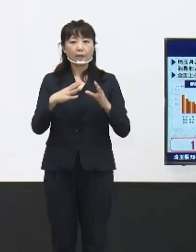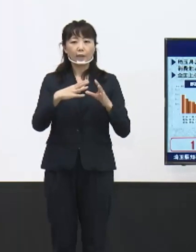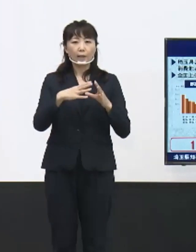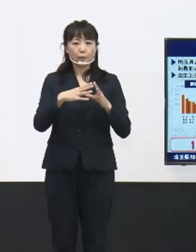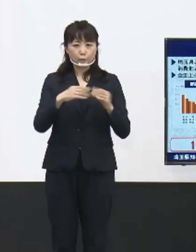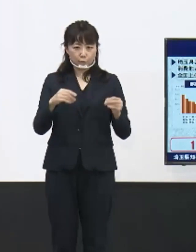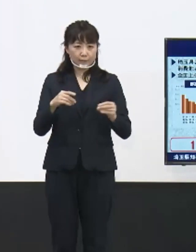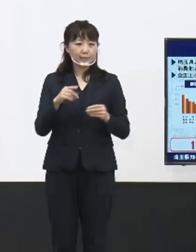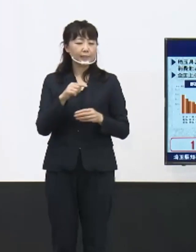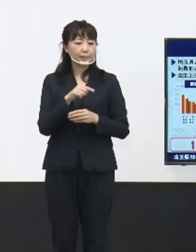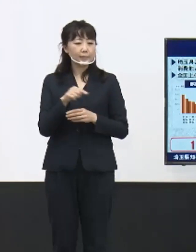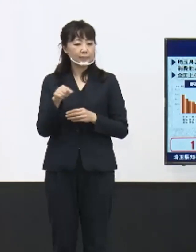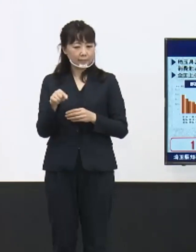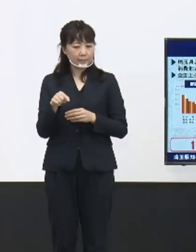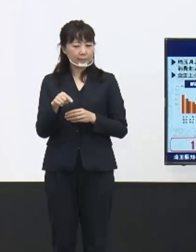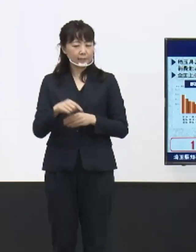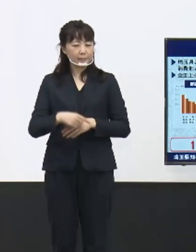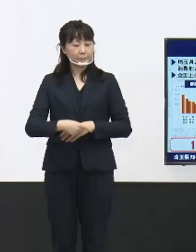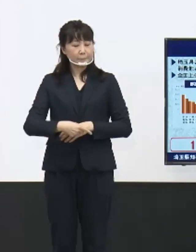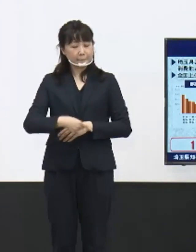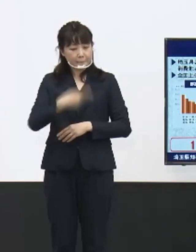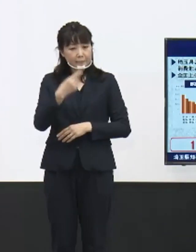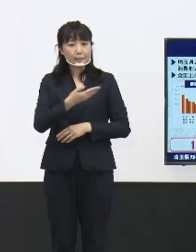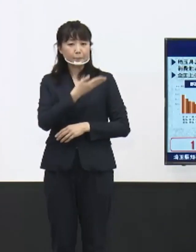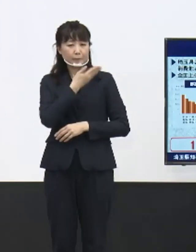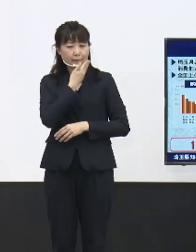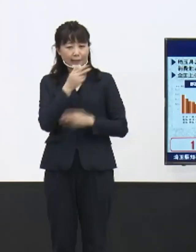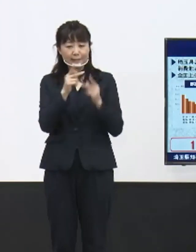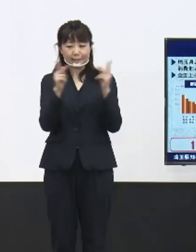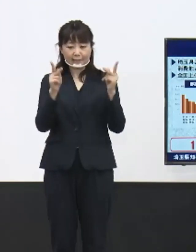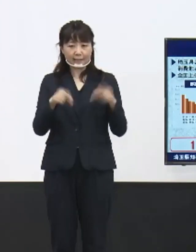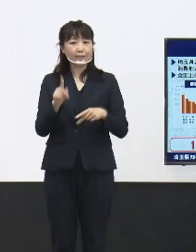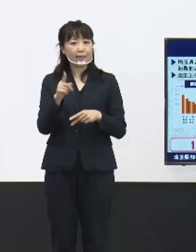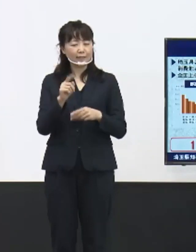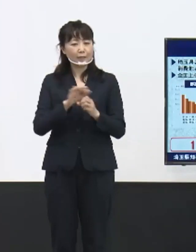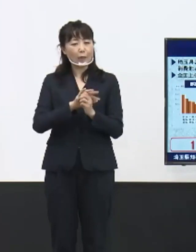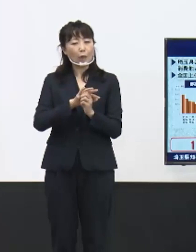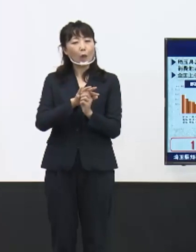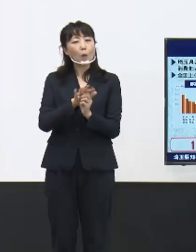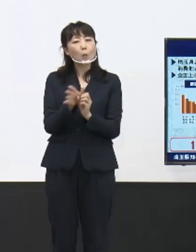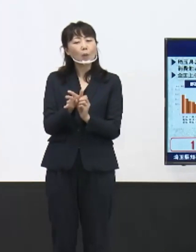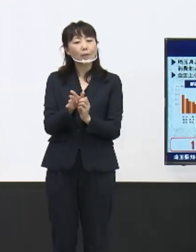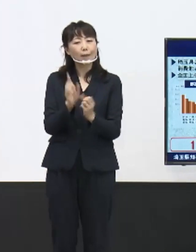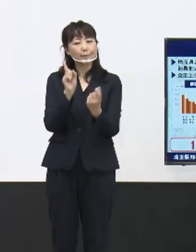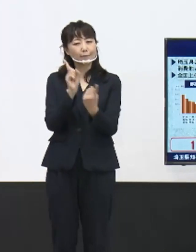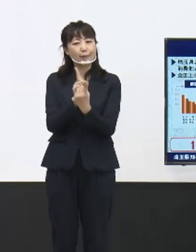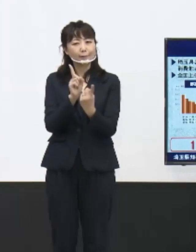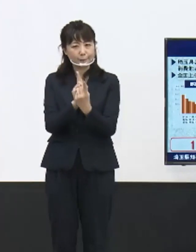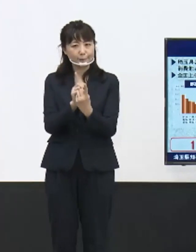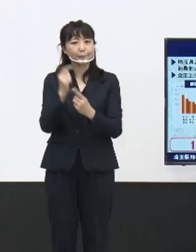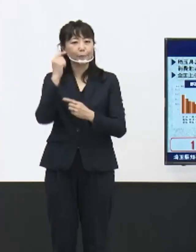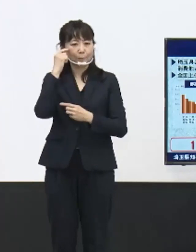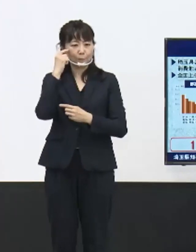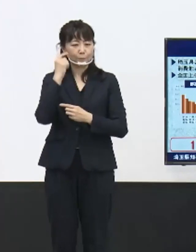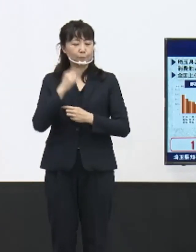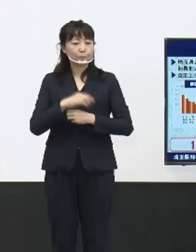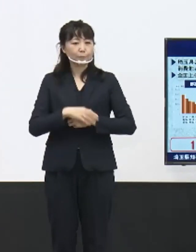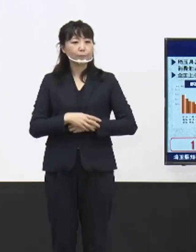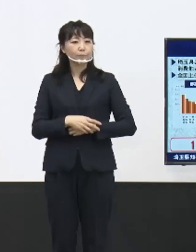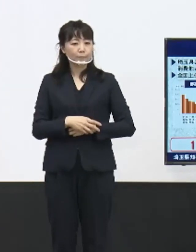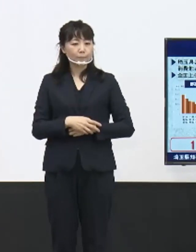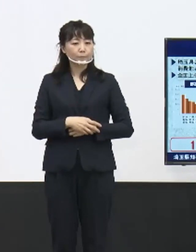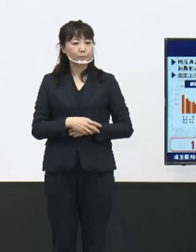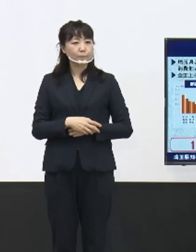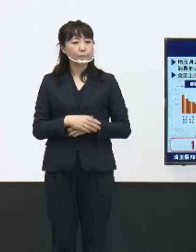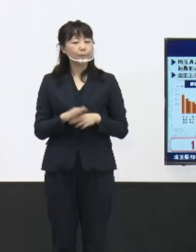といたしましても、最重要課題は新型コロナ感染防止対策、あるいは仮にこれがその陽性がです